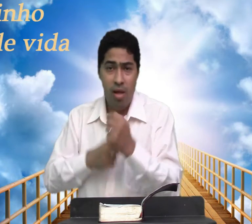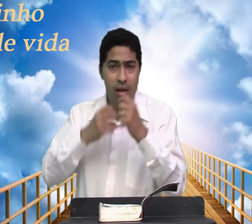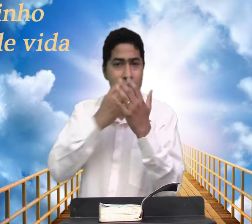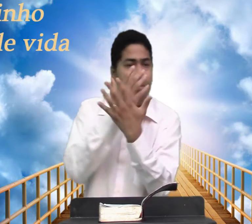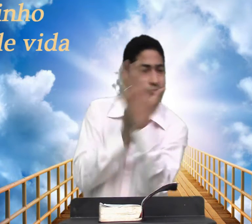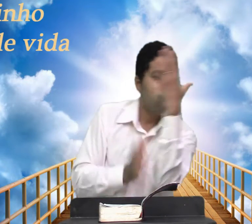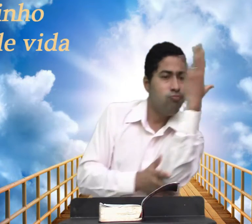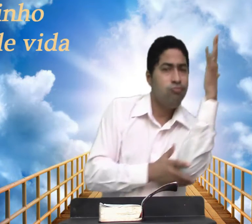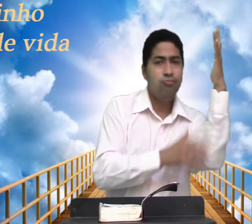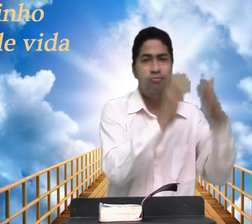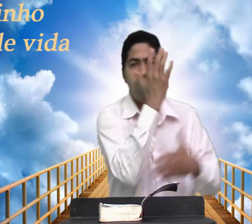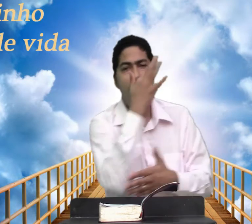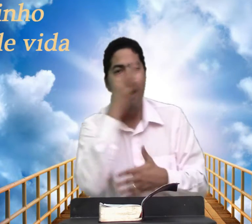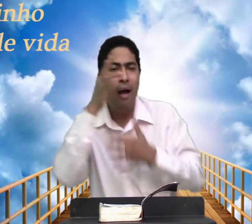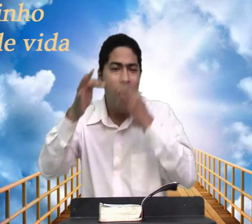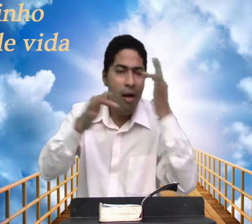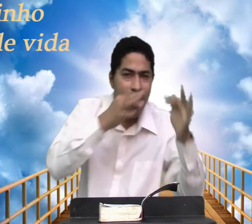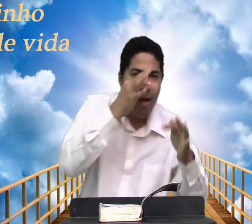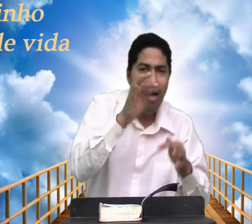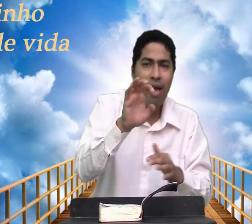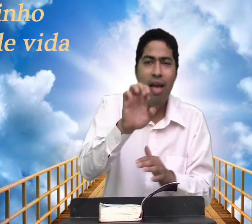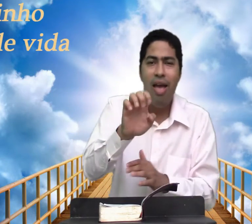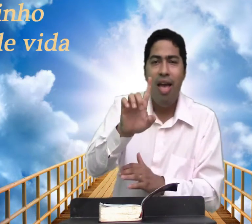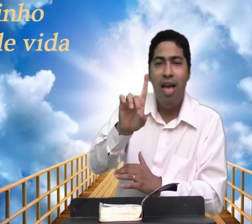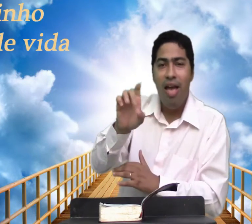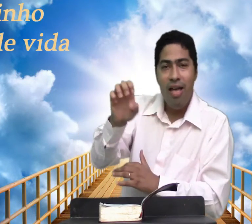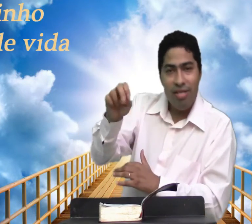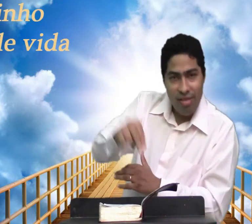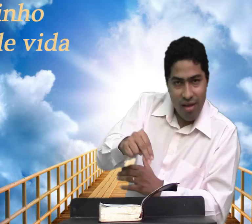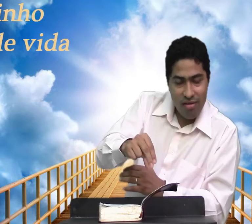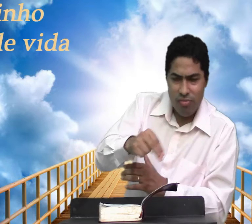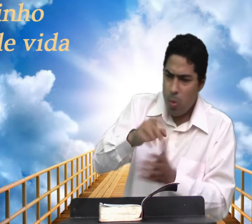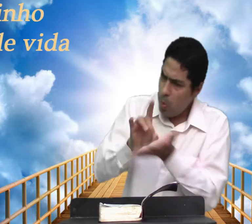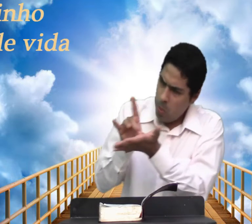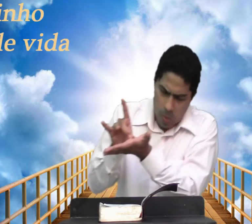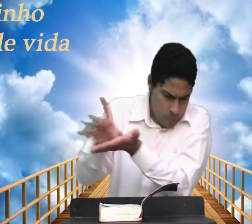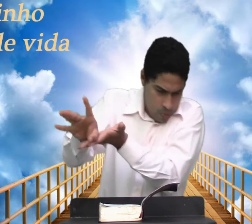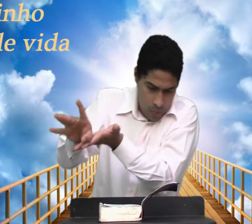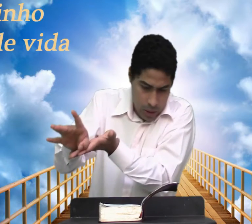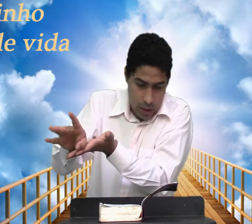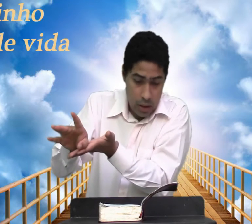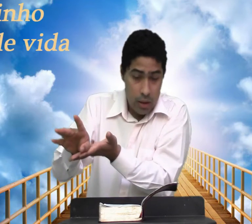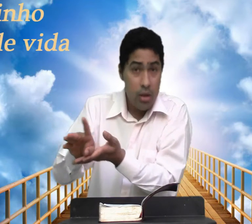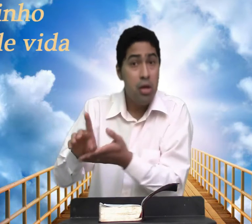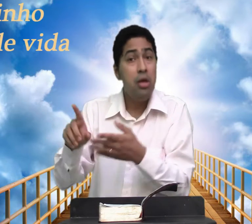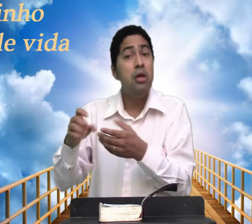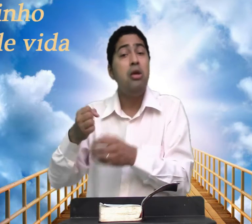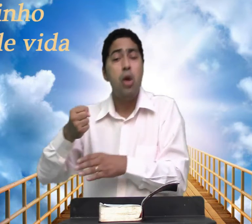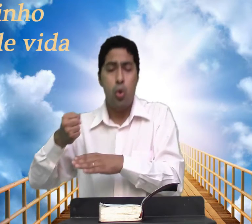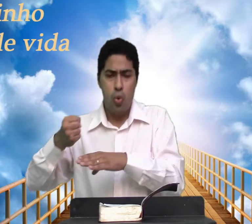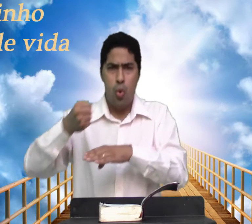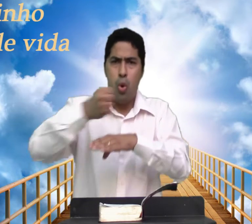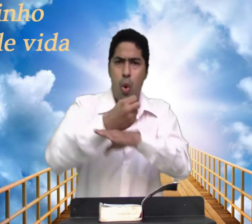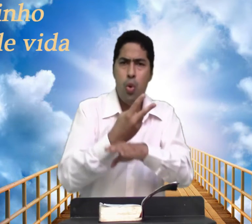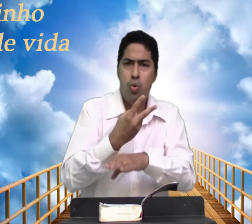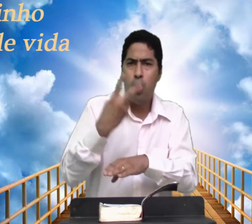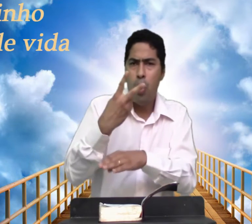para cultivar a terra da qual havia sido tomado. E colocou nas portas do jardim do